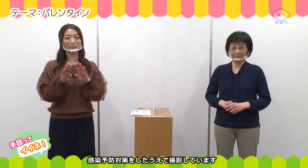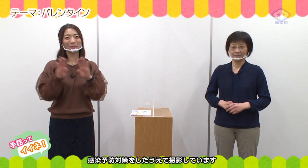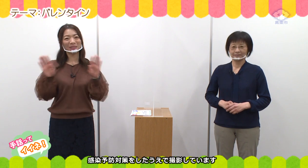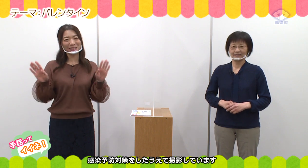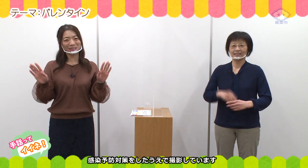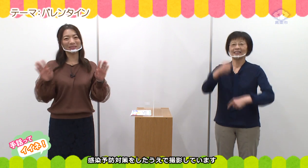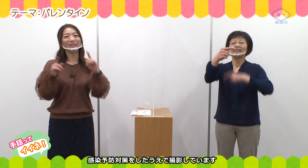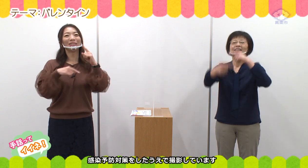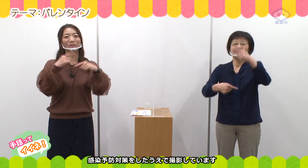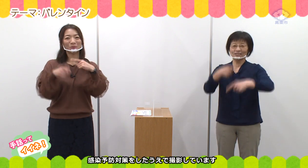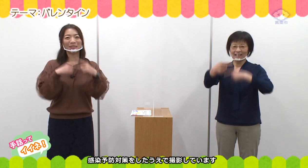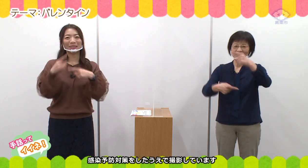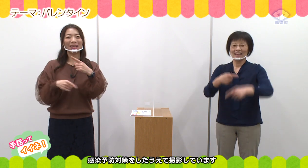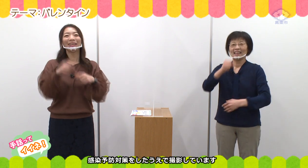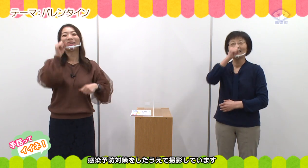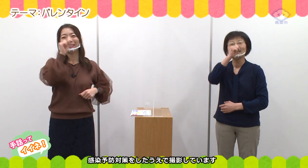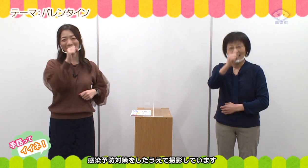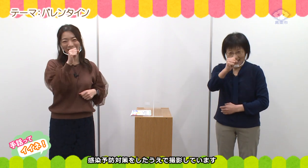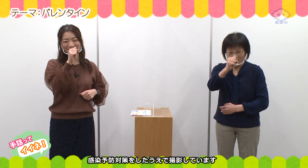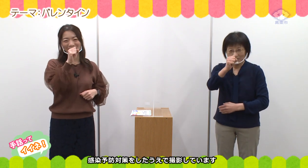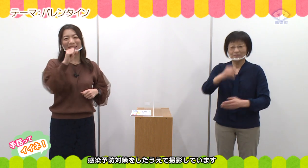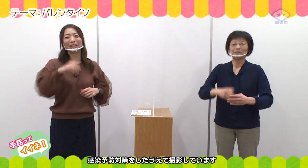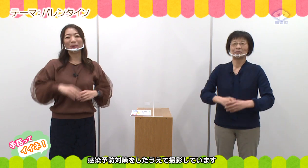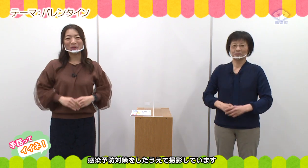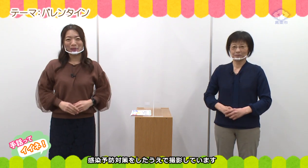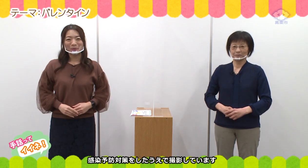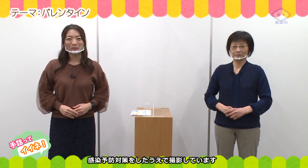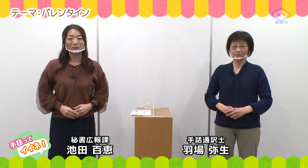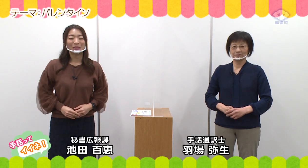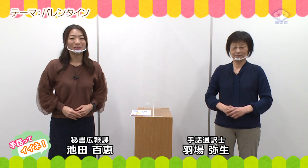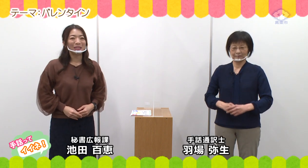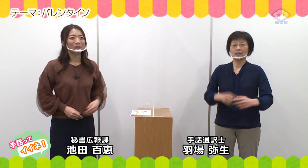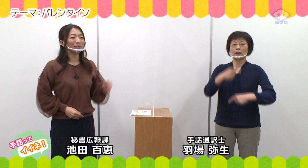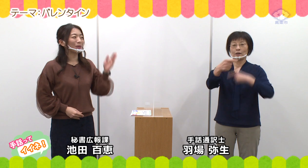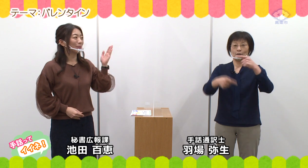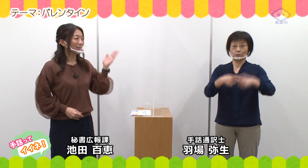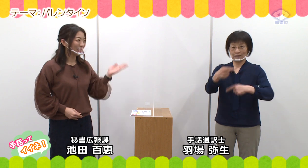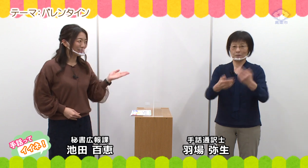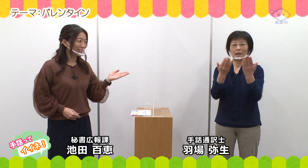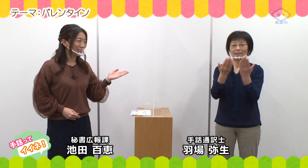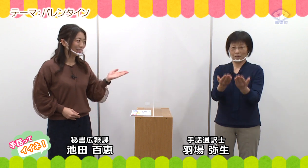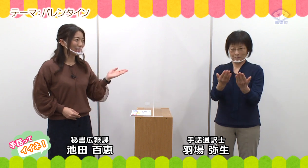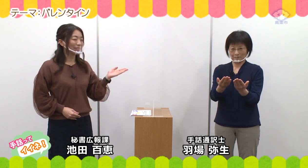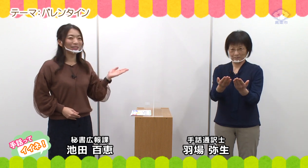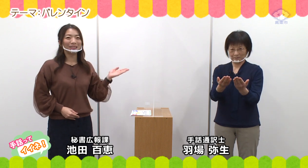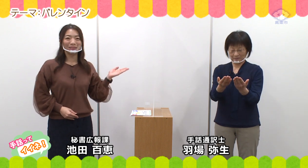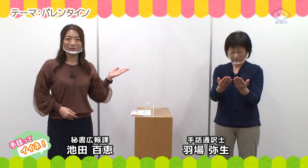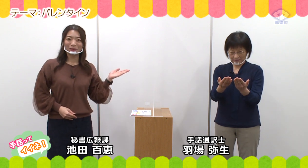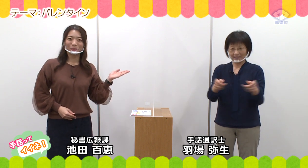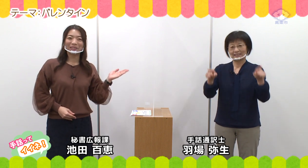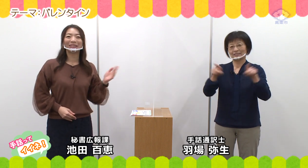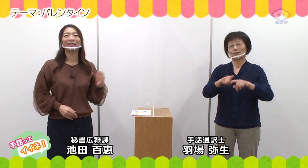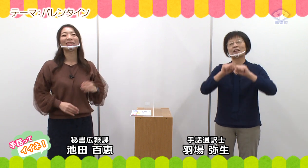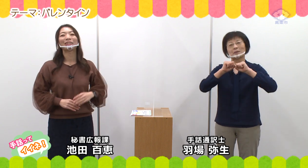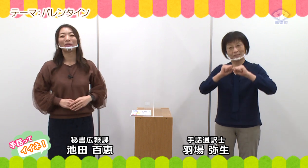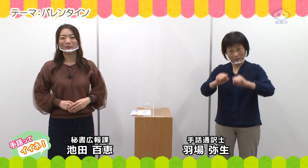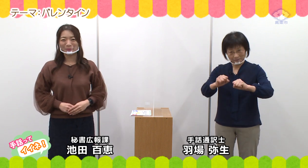始まりました。 手話っていいね。 今回も手話通訳士の幅さんと一緒に簡単な手話を学んでいきたいと思います